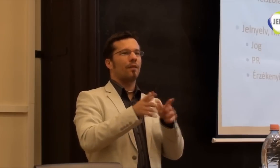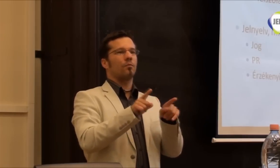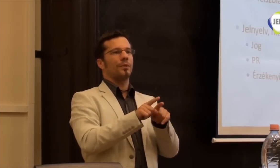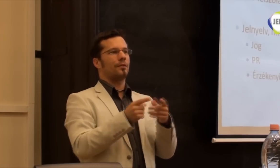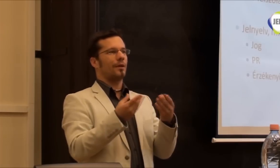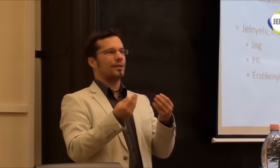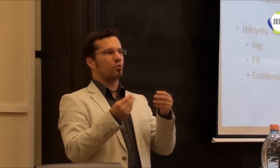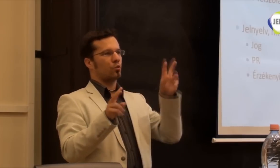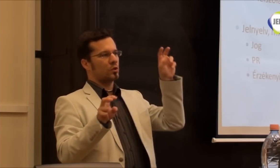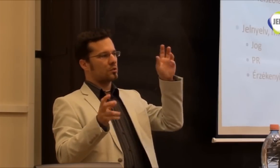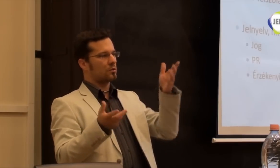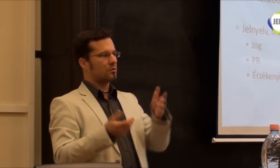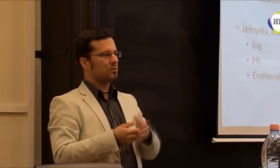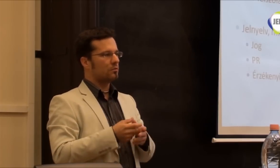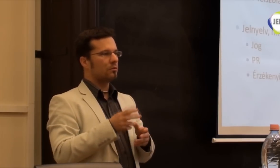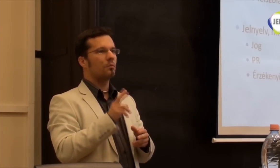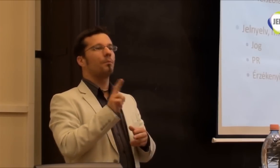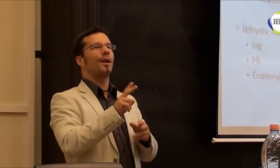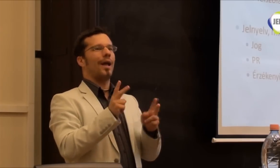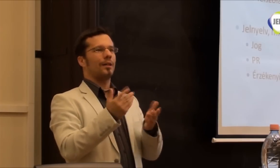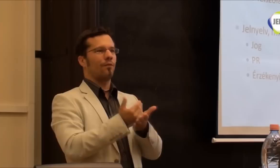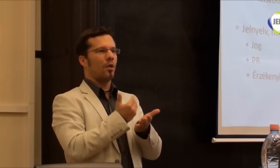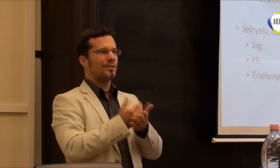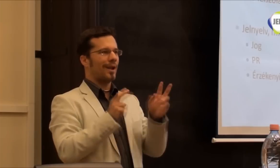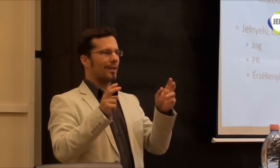De maga a jelnyelv, mint eszköz, úgymond